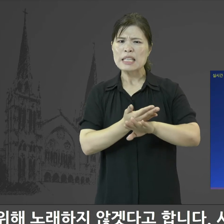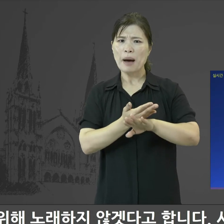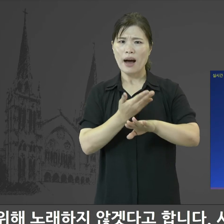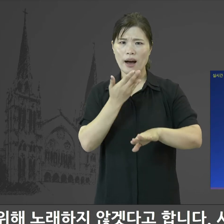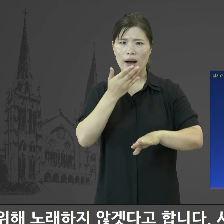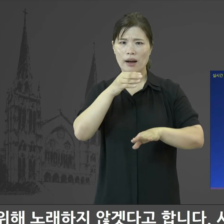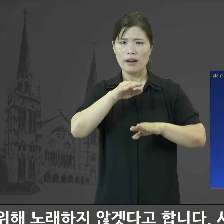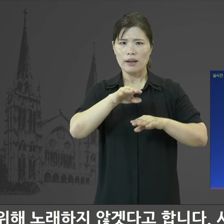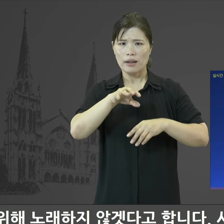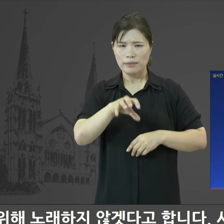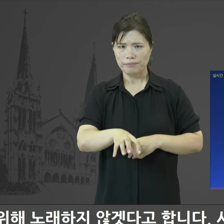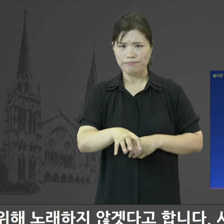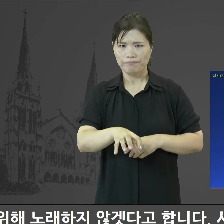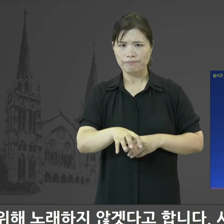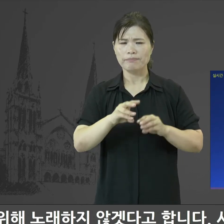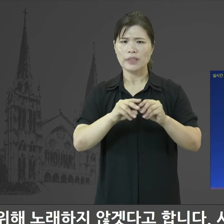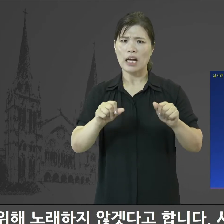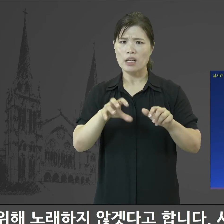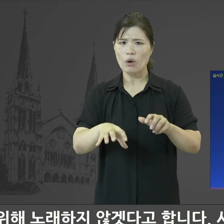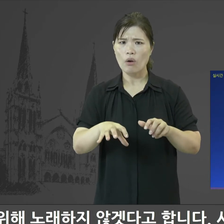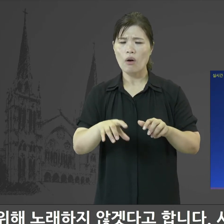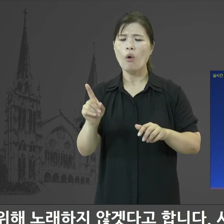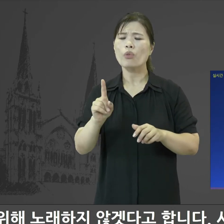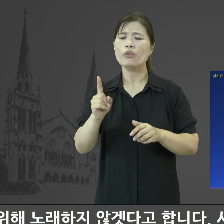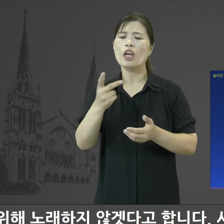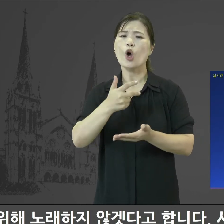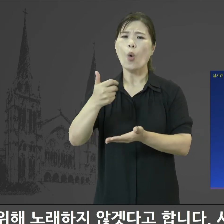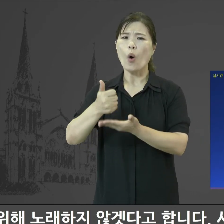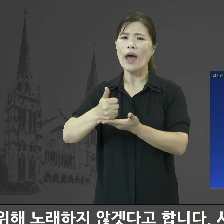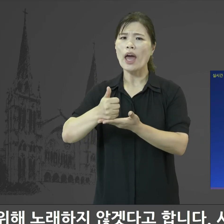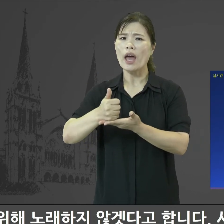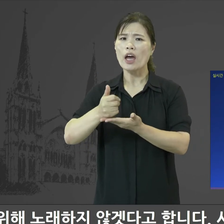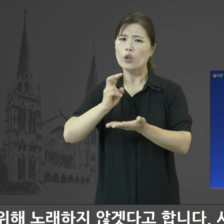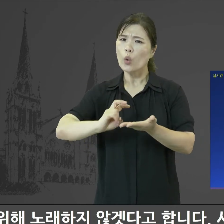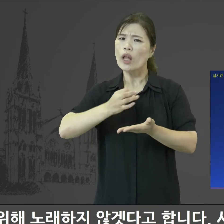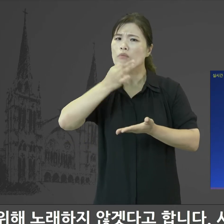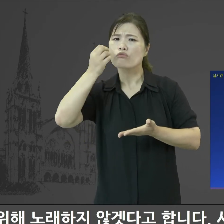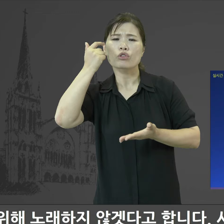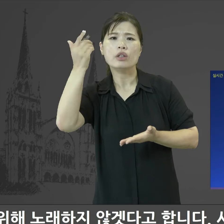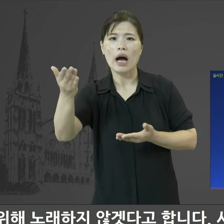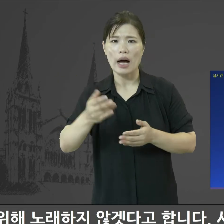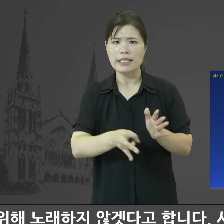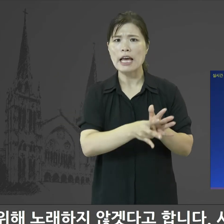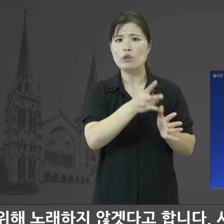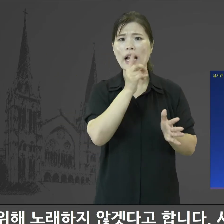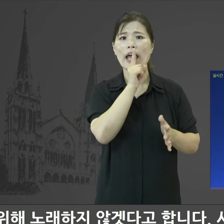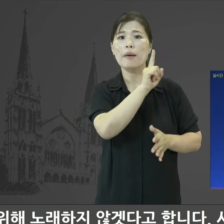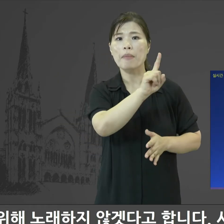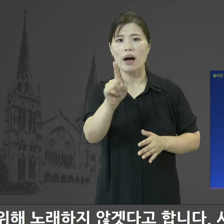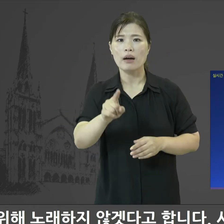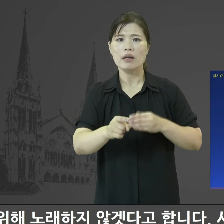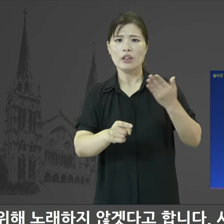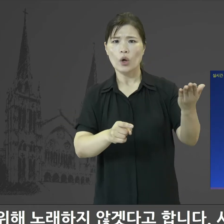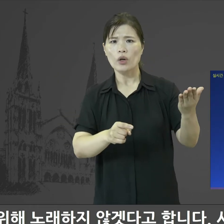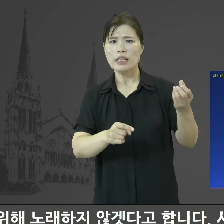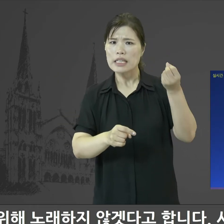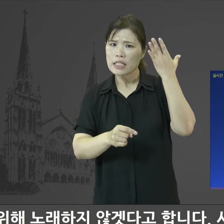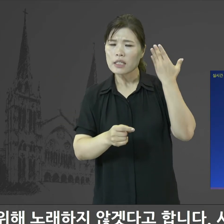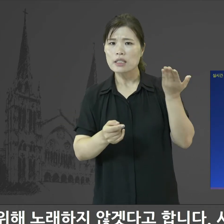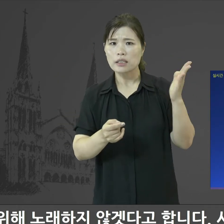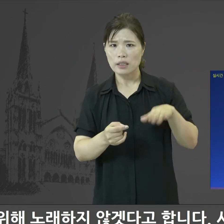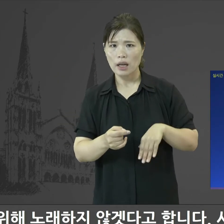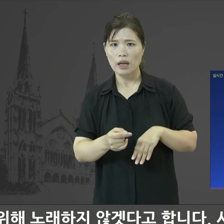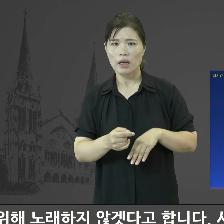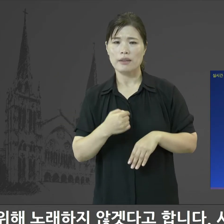여호와의 노래를 부를까? 예루살렘아, 내가 너를 잊을진대 내 오른손이 그의 재주를